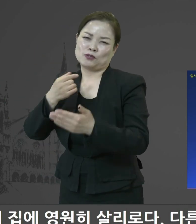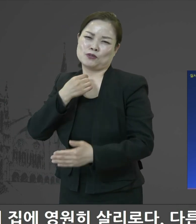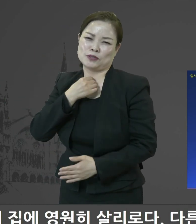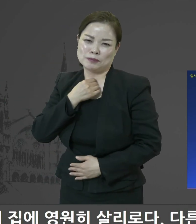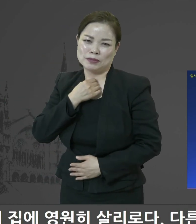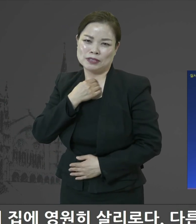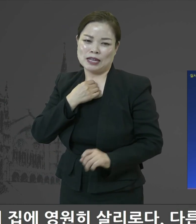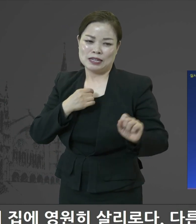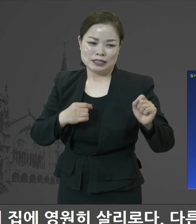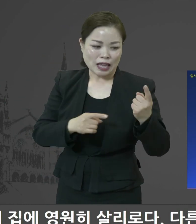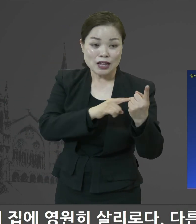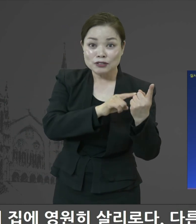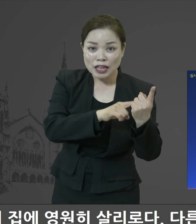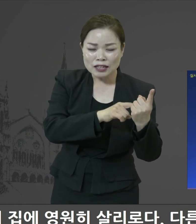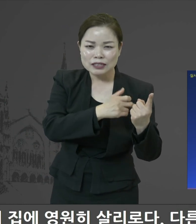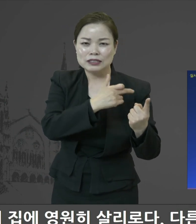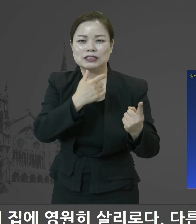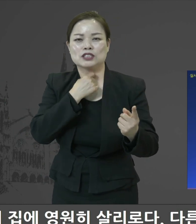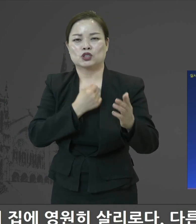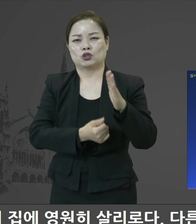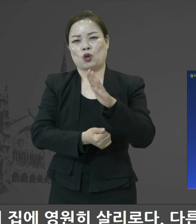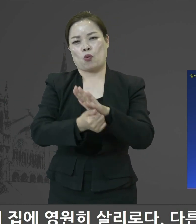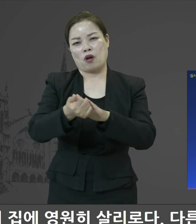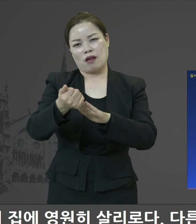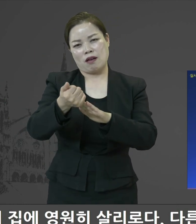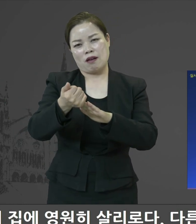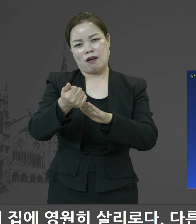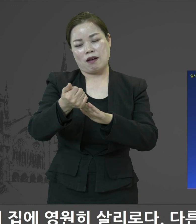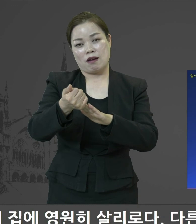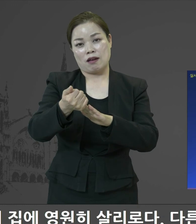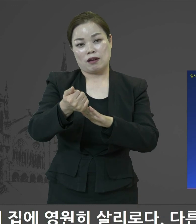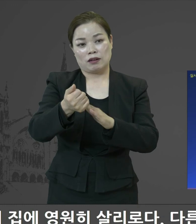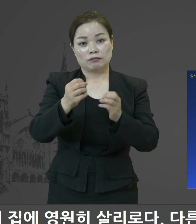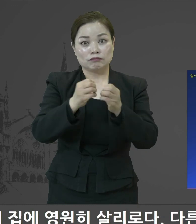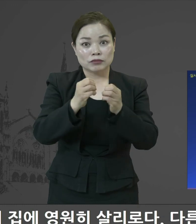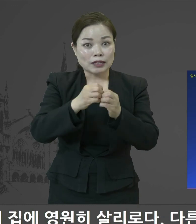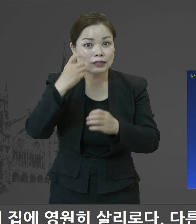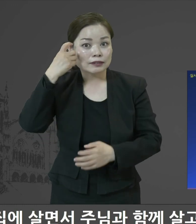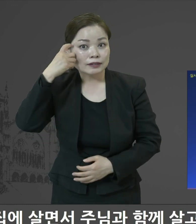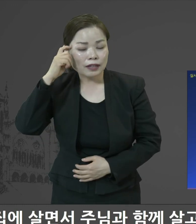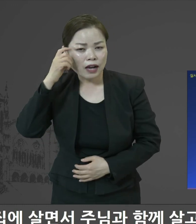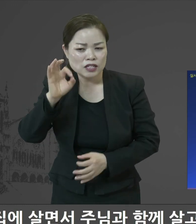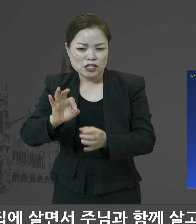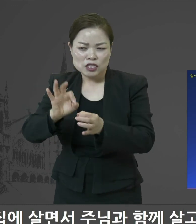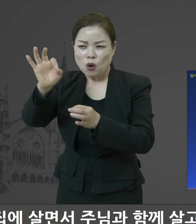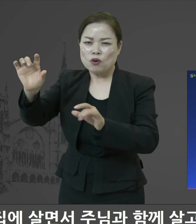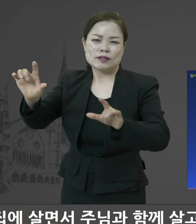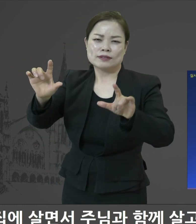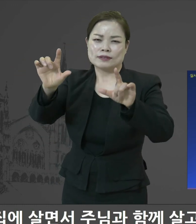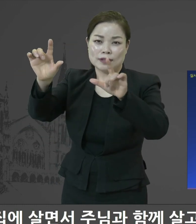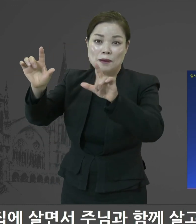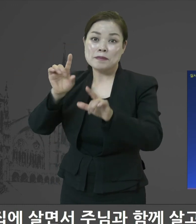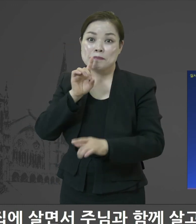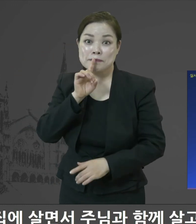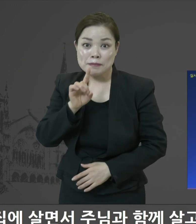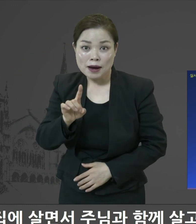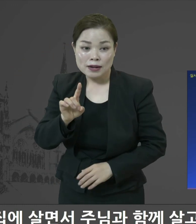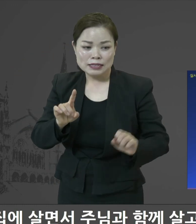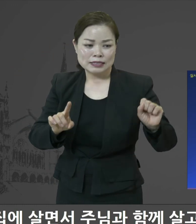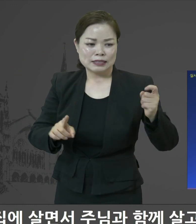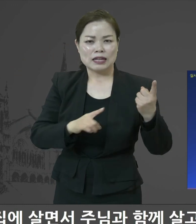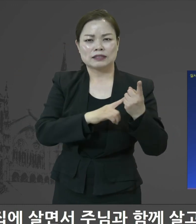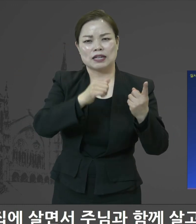그것이 다윗의 가장 큰 소원이었던 것 같습니다. 이것은 문자적으로 영원한 삶을 말하는 것이기도 하고